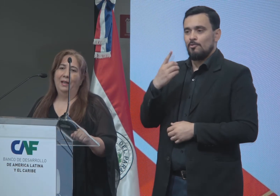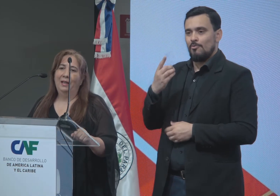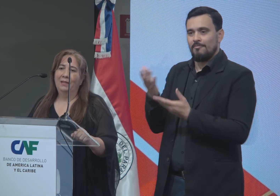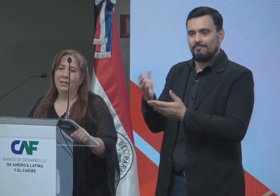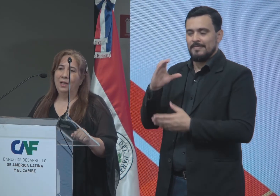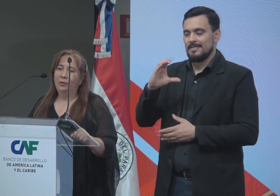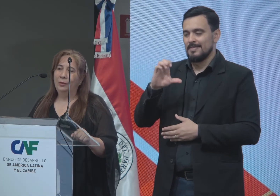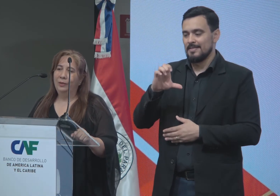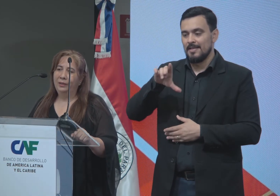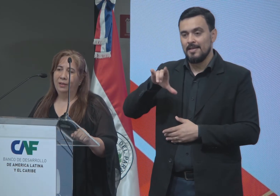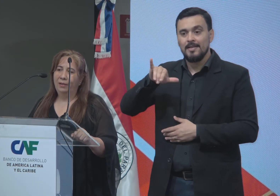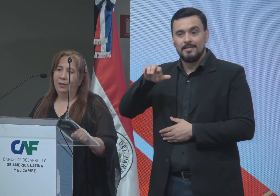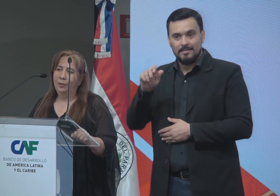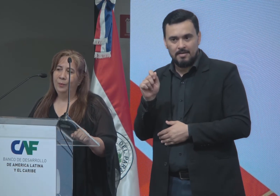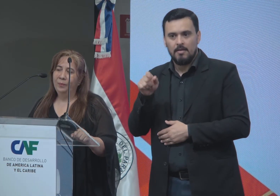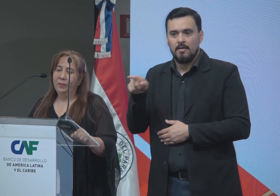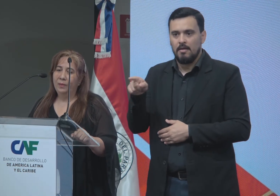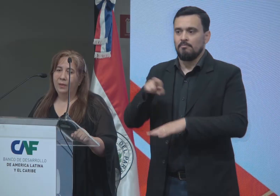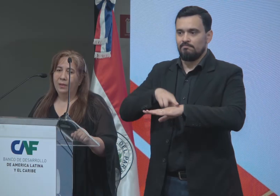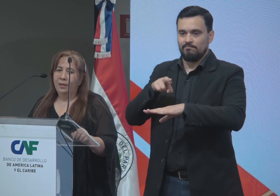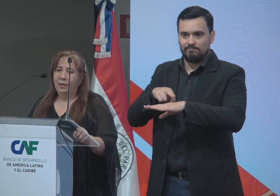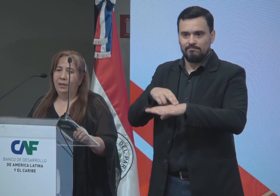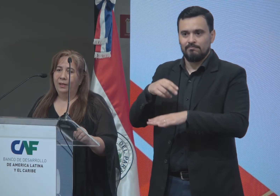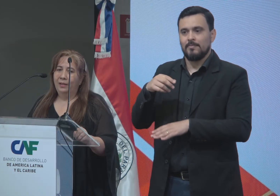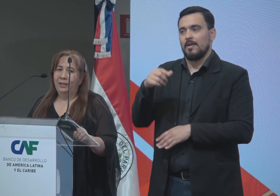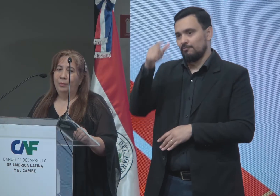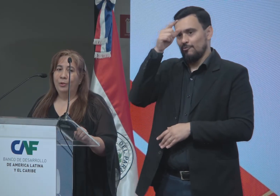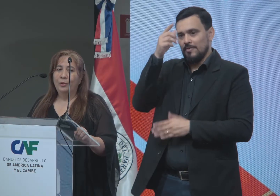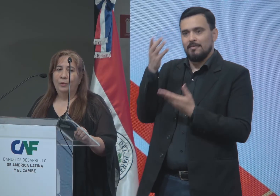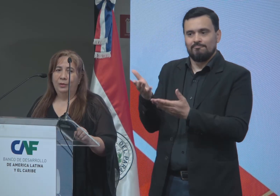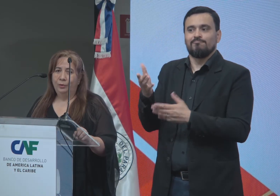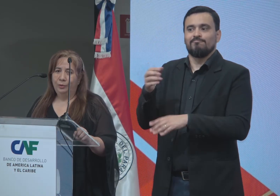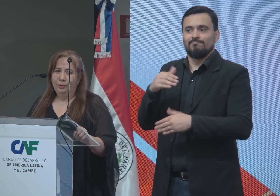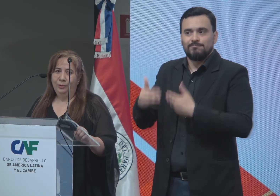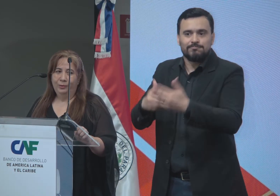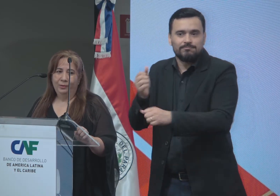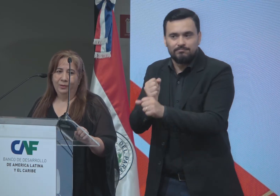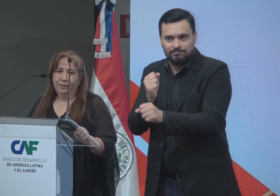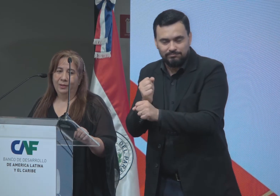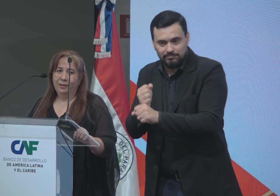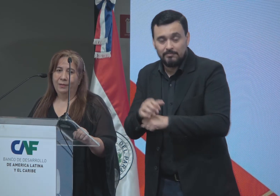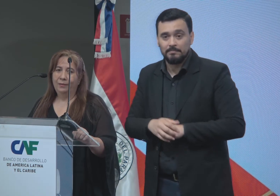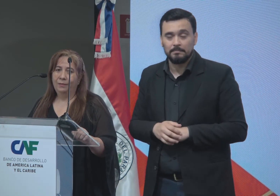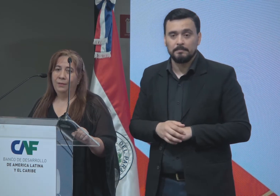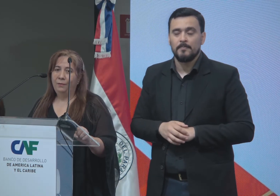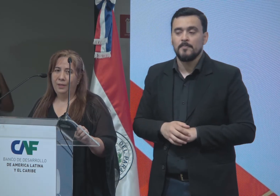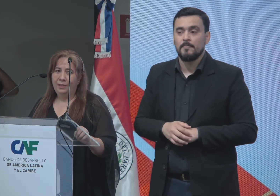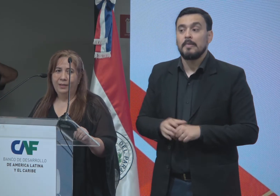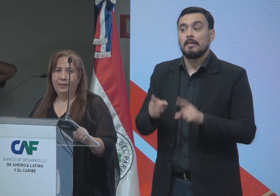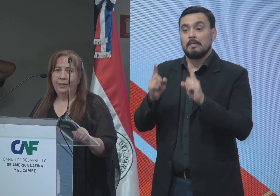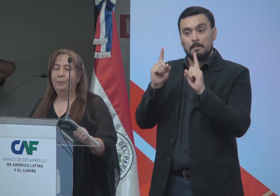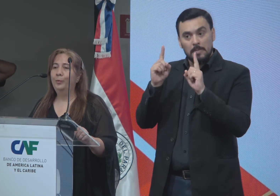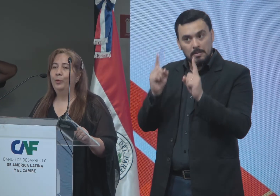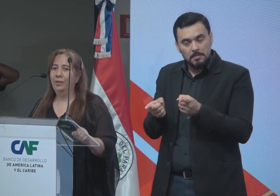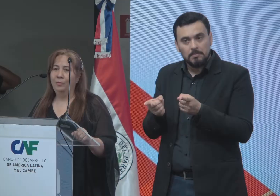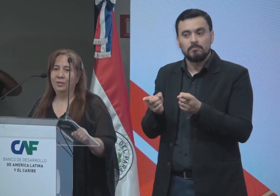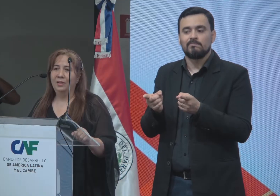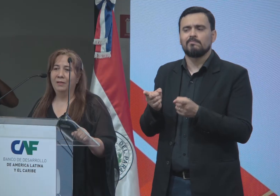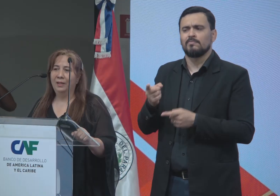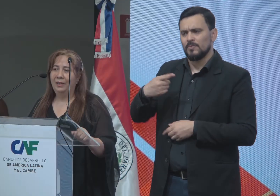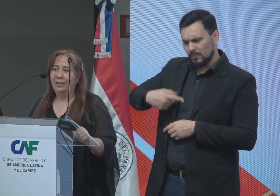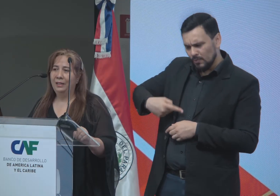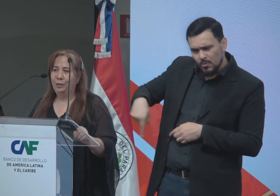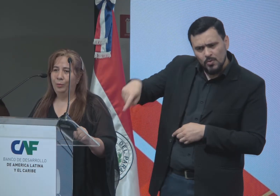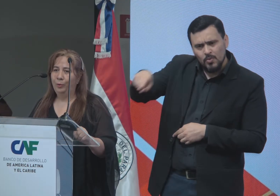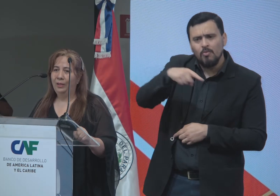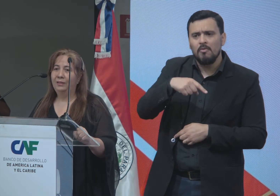que ha encabezado todo este trabajo, y por sobre todo, vivir que podemos trabajar